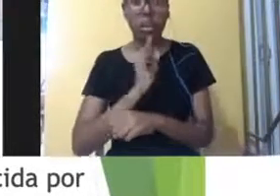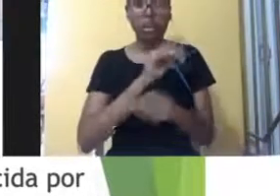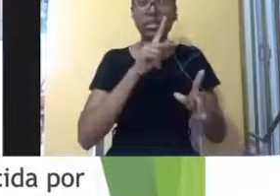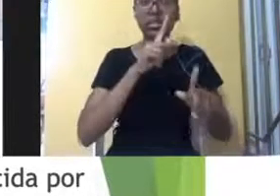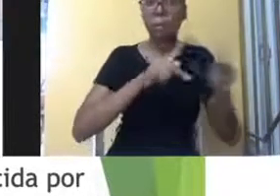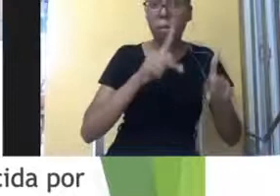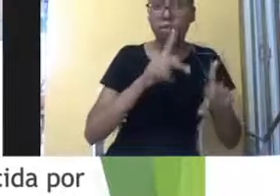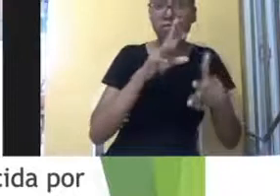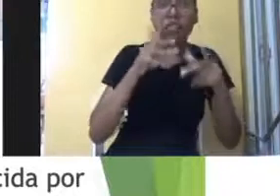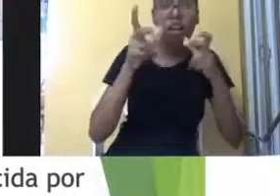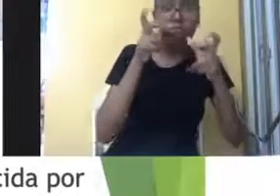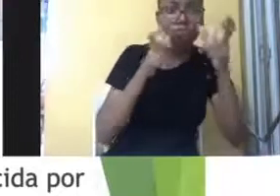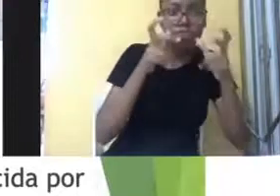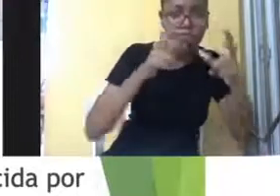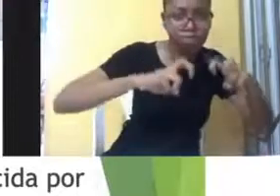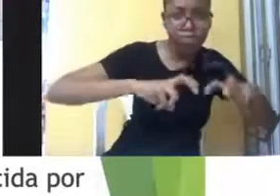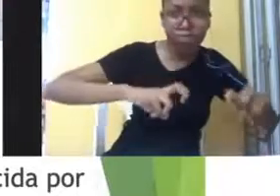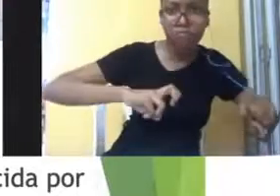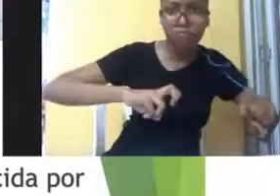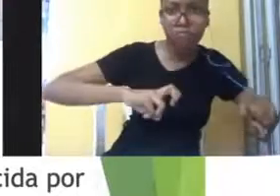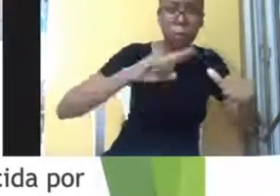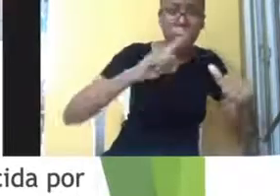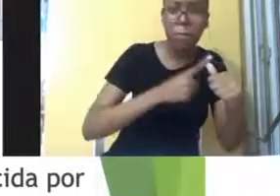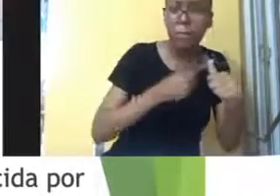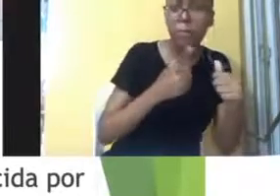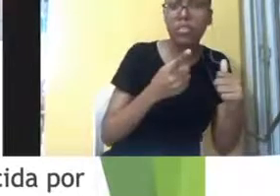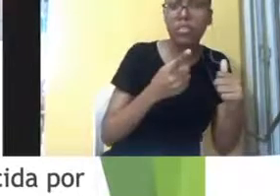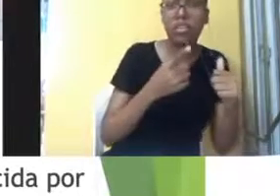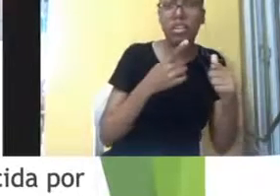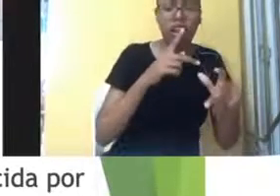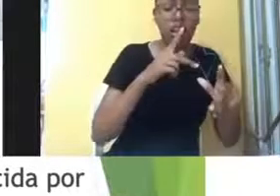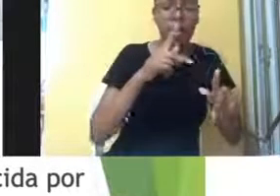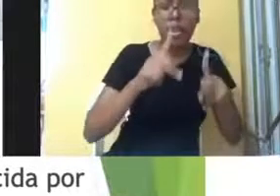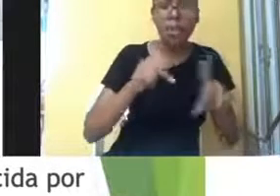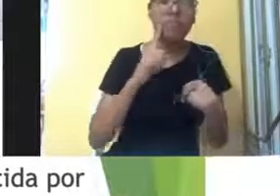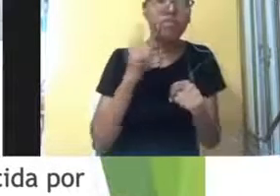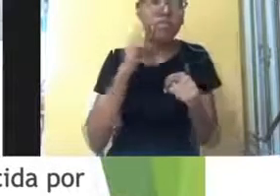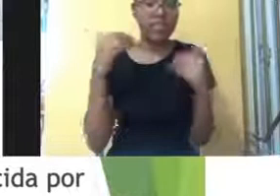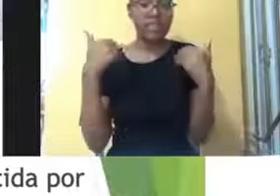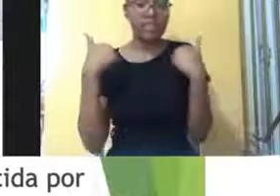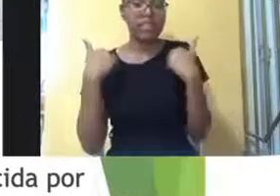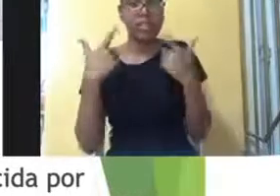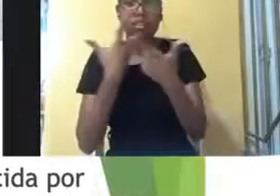dentro de la comunidad sorda había una lengua con una estructura gramatical,